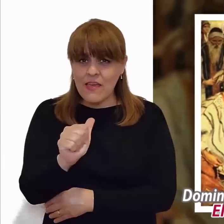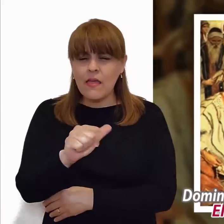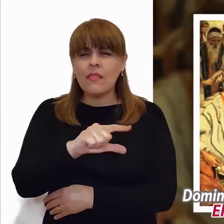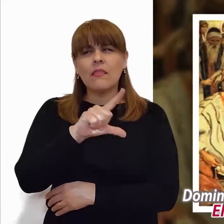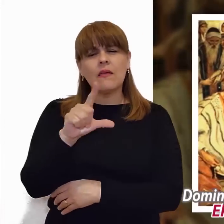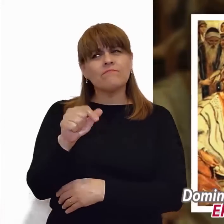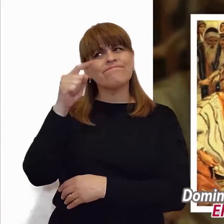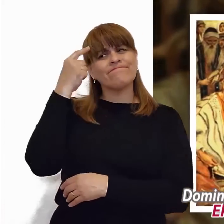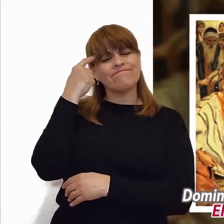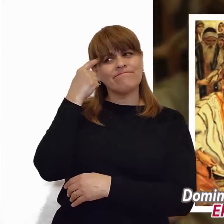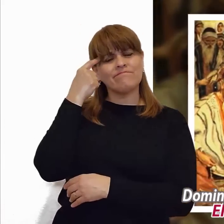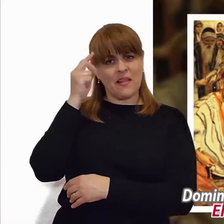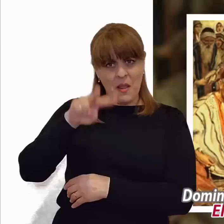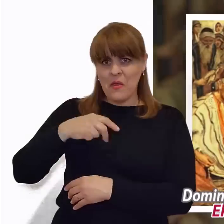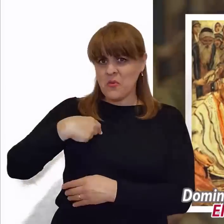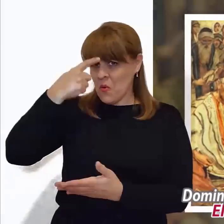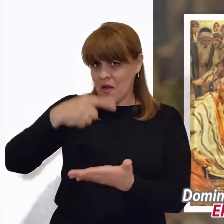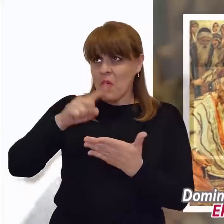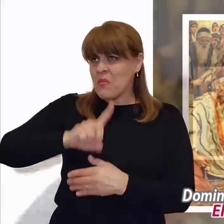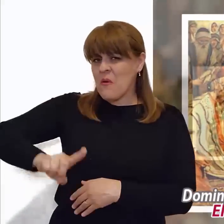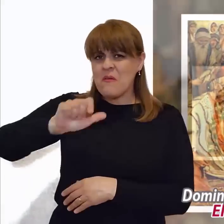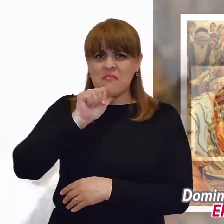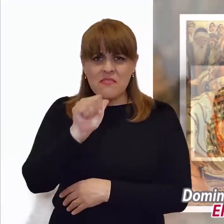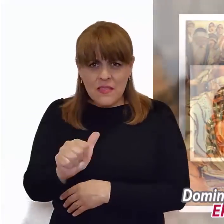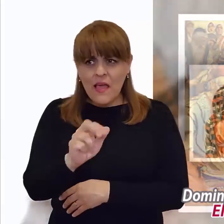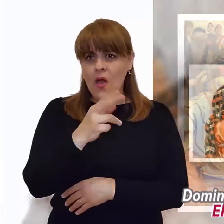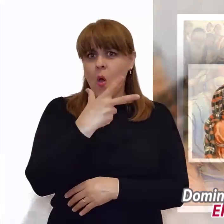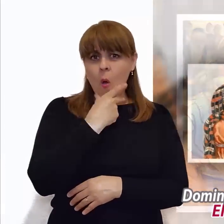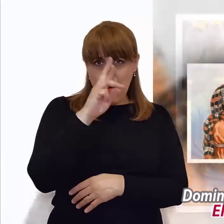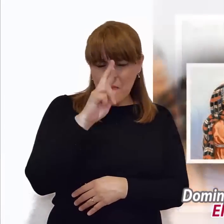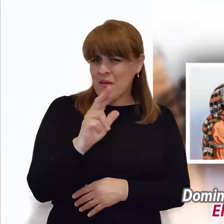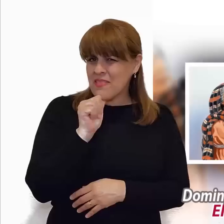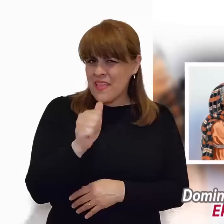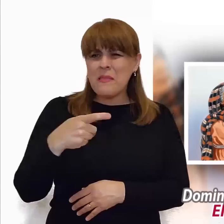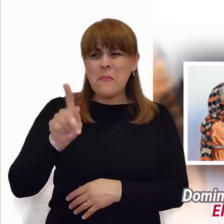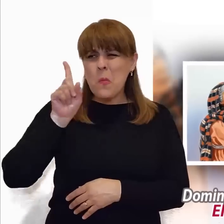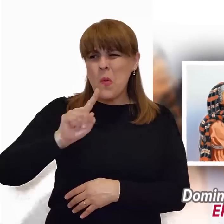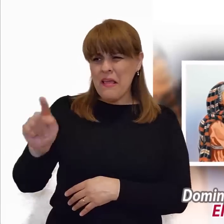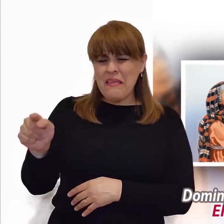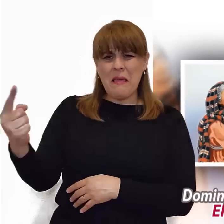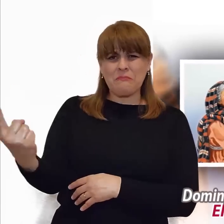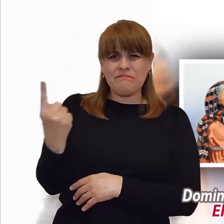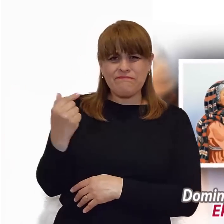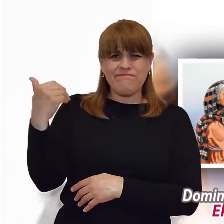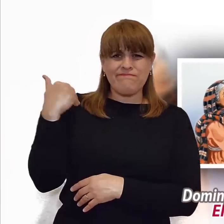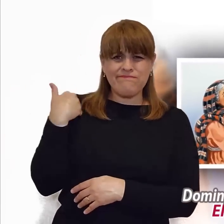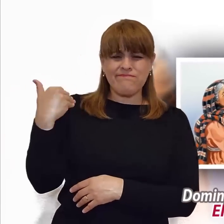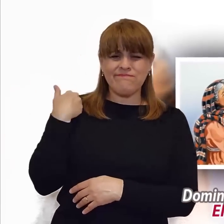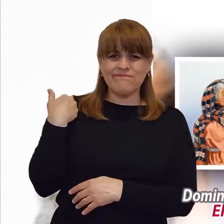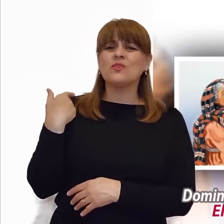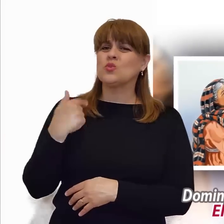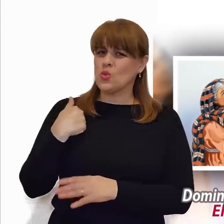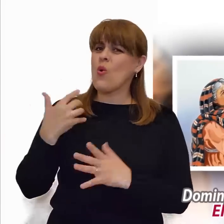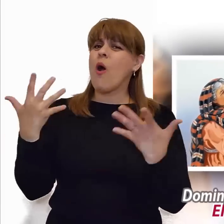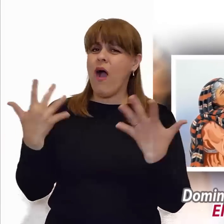se dijo: «Aunque no temo a Dios ni respeto a los hombres, sin embargo, por la insistencia de esta viuda,